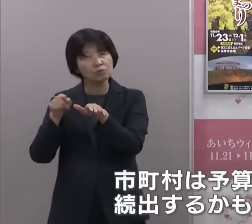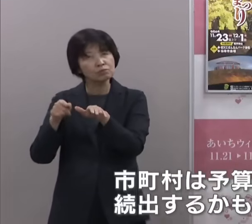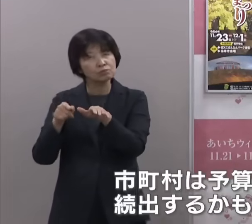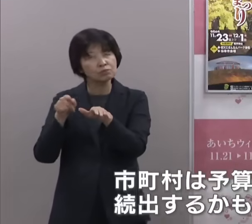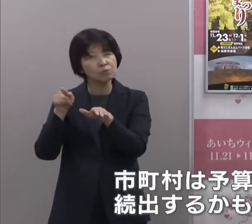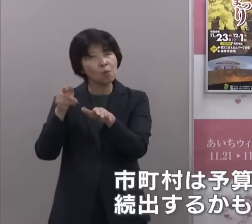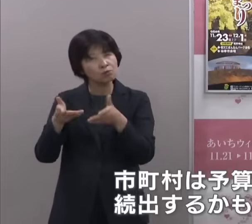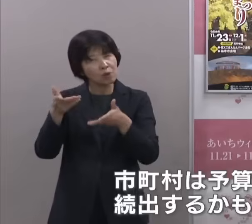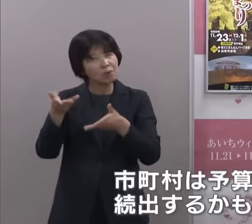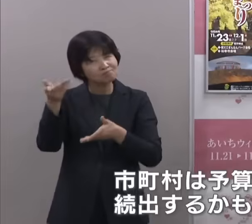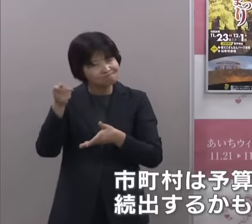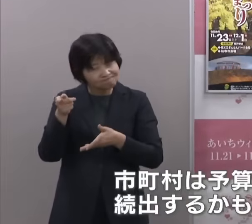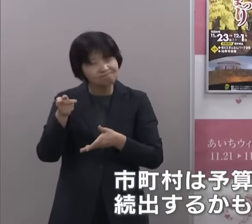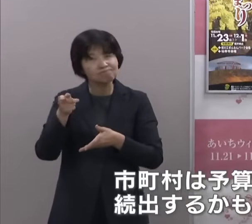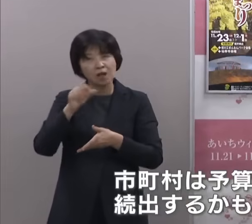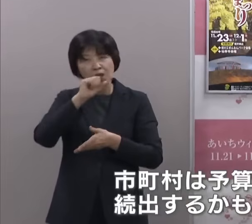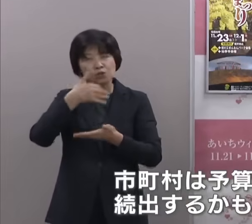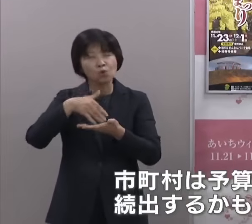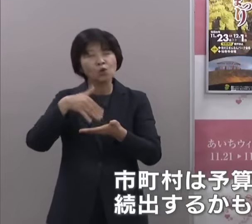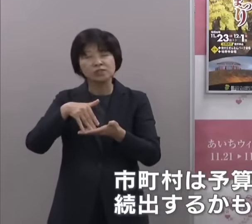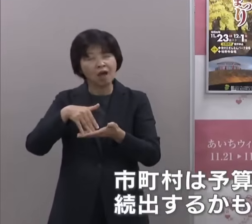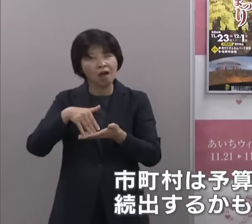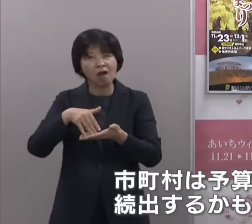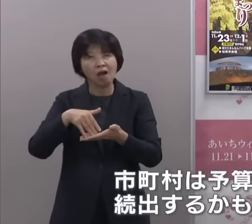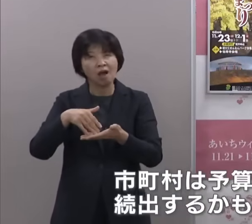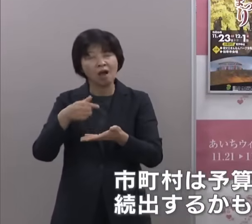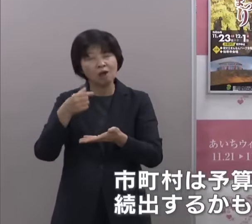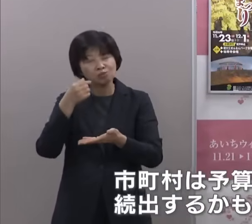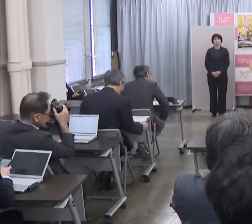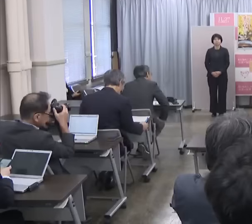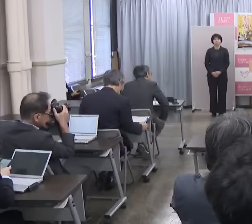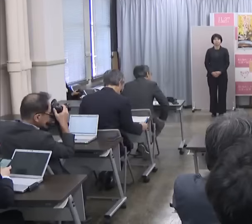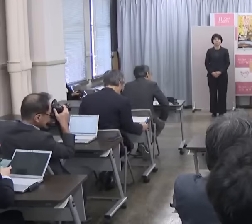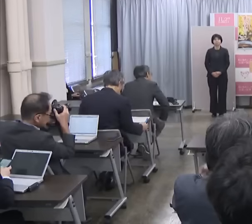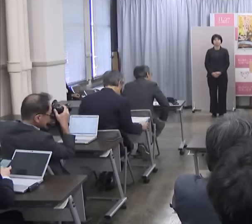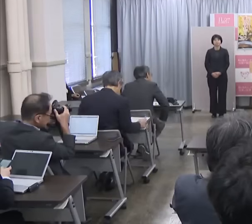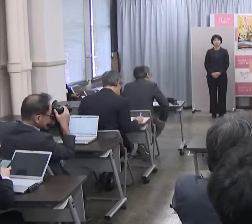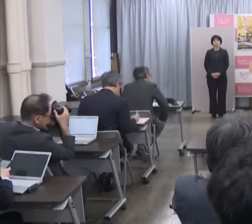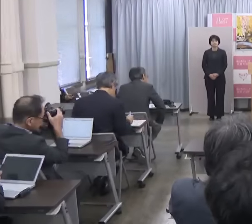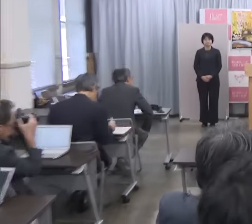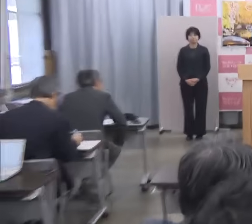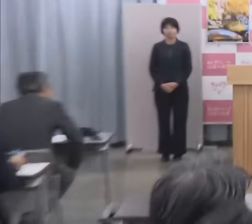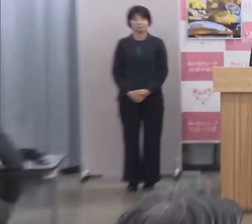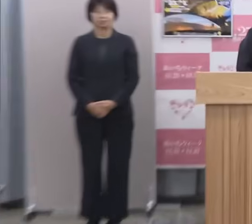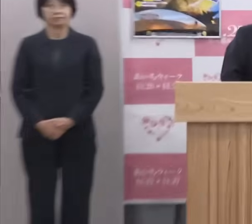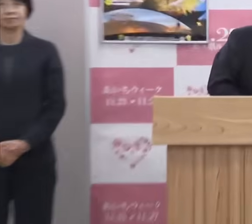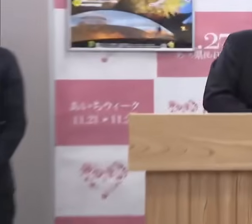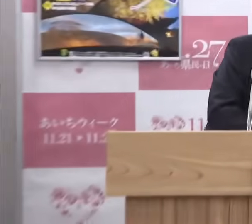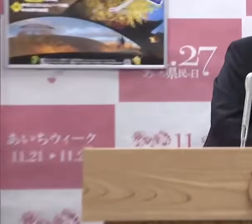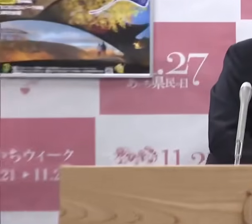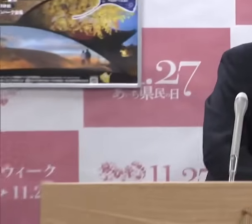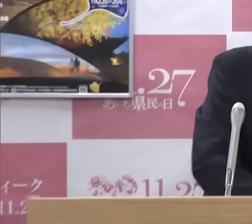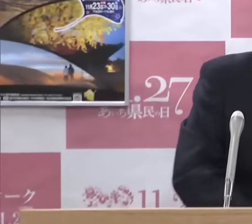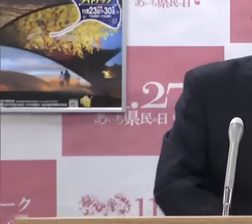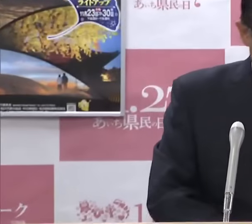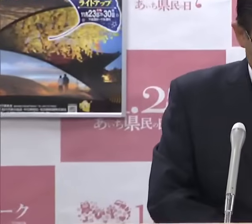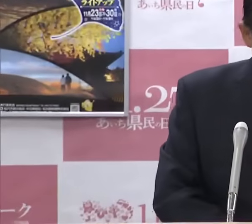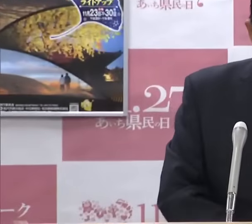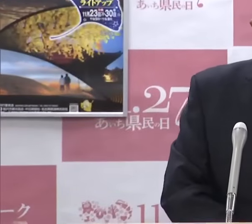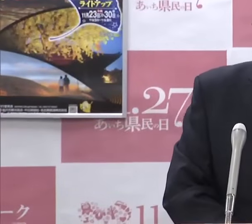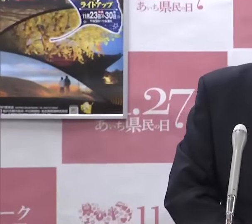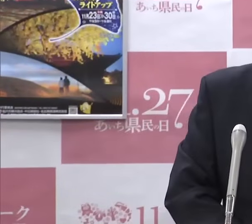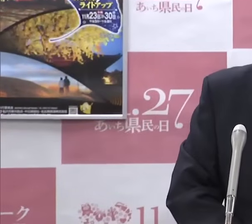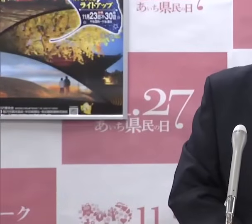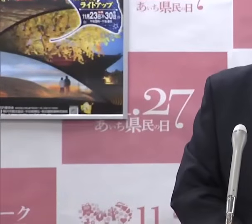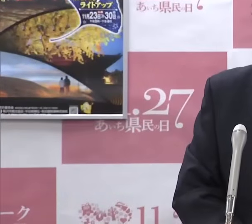多分あれじゃないですか、予算が組めないところが続出してくるかもしれません。 国民民主党が訴える年収103